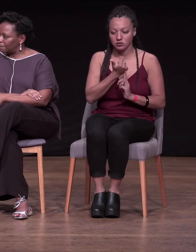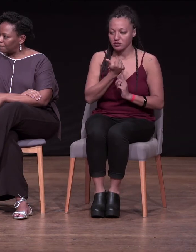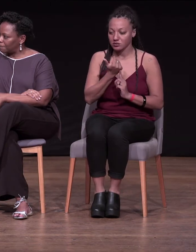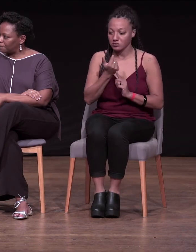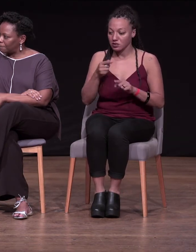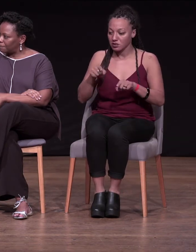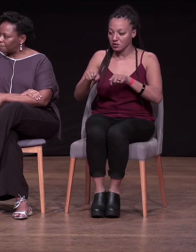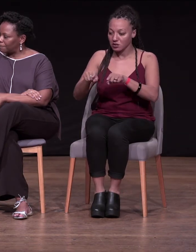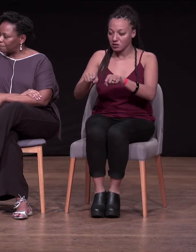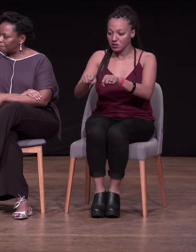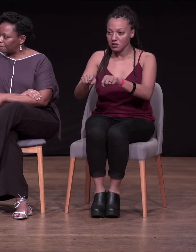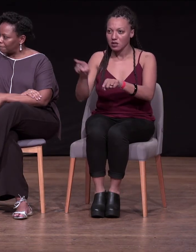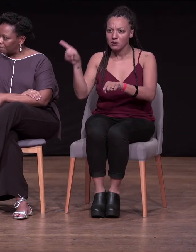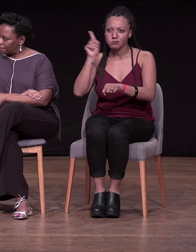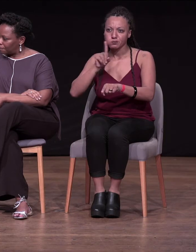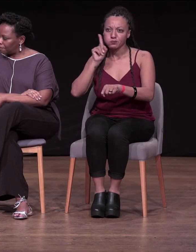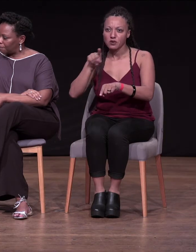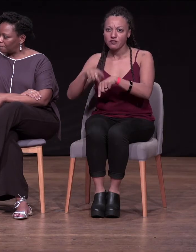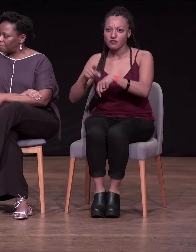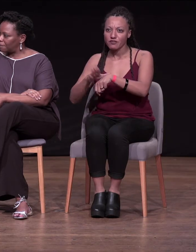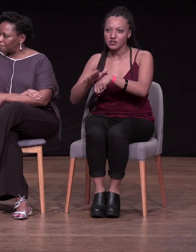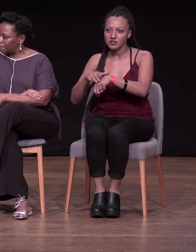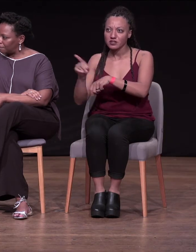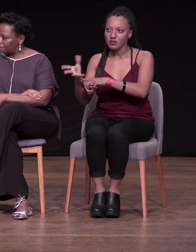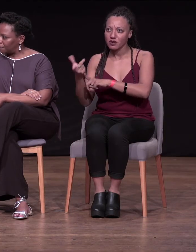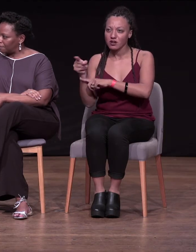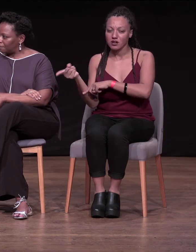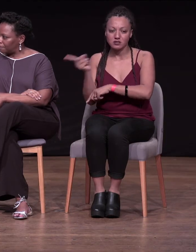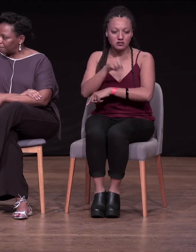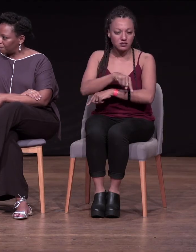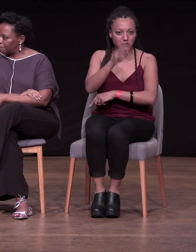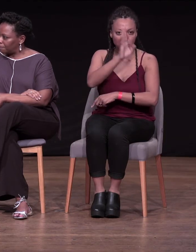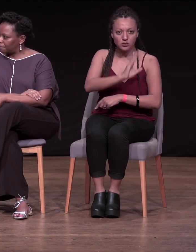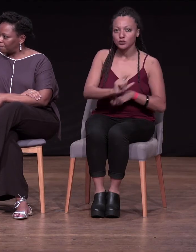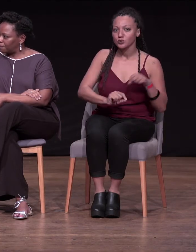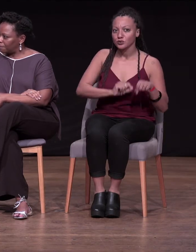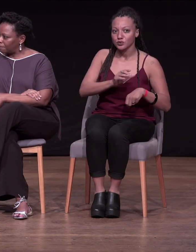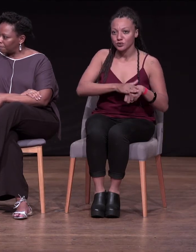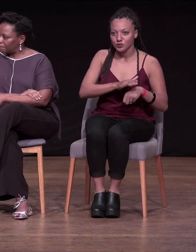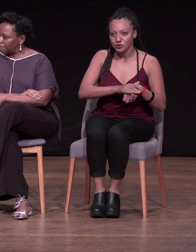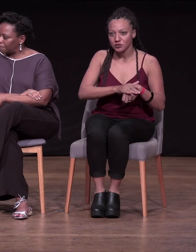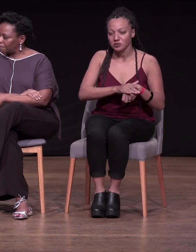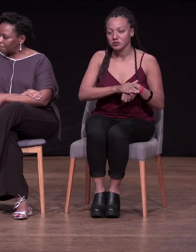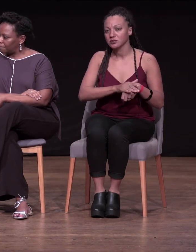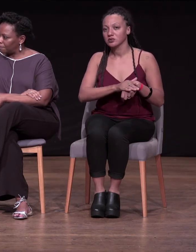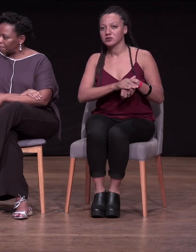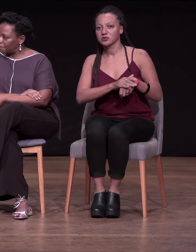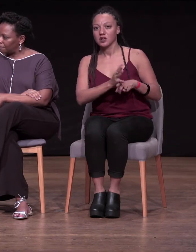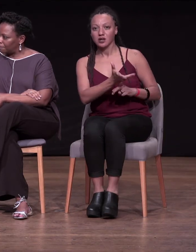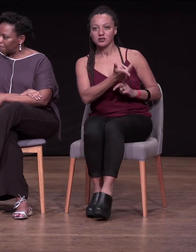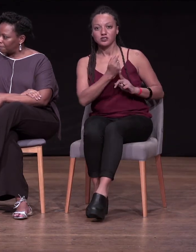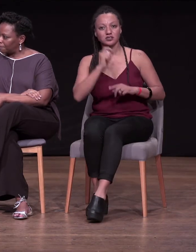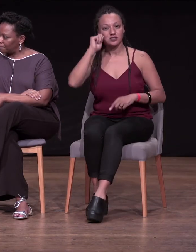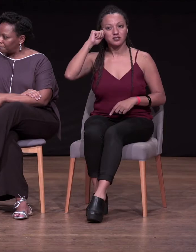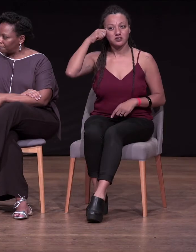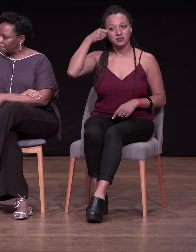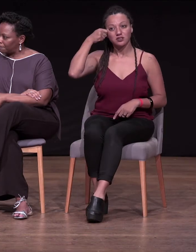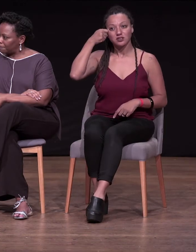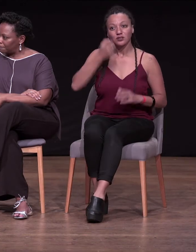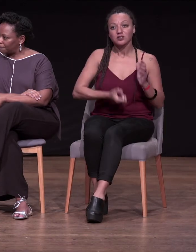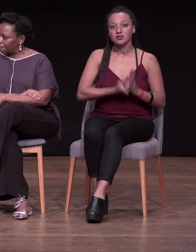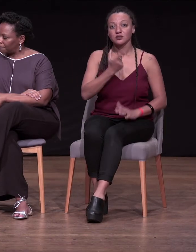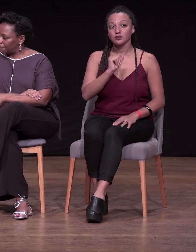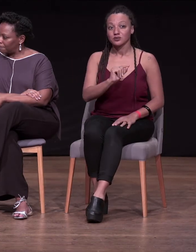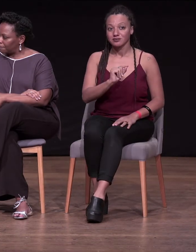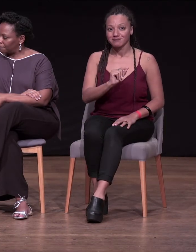Poxa, se lá nos Estados Unidos eles estavam produzindo isso no campo das artes plásticas, na pintura, na escultura, aqui no Brasil, artistas negros estavam produzindo o